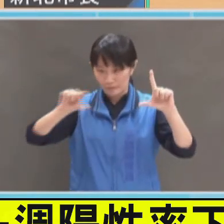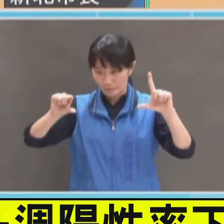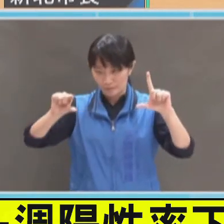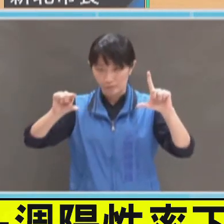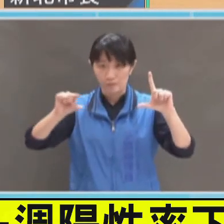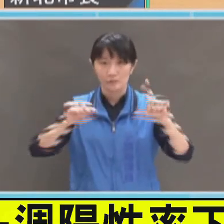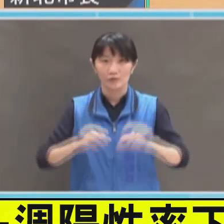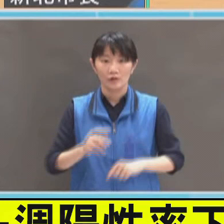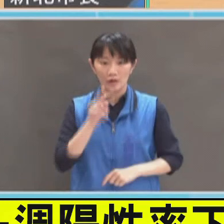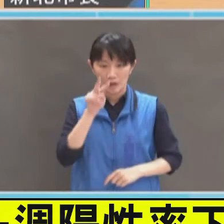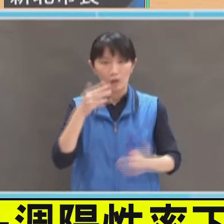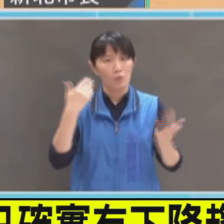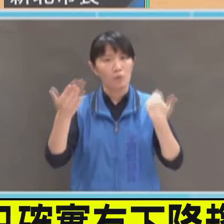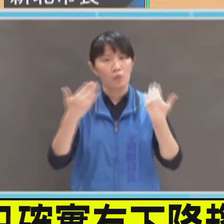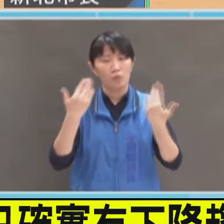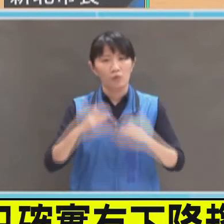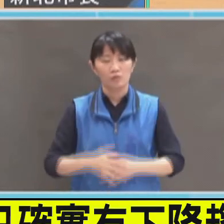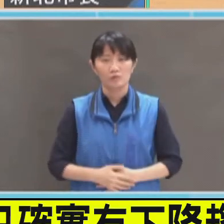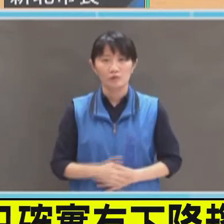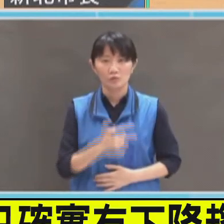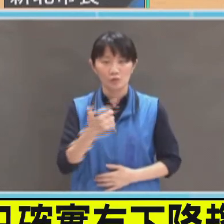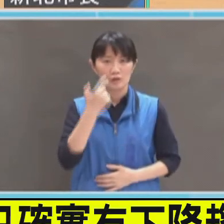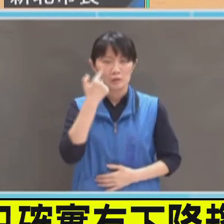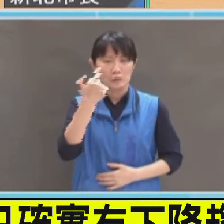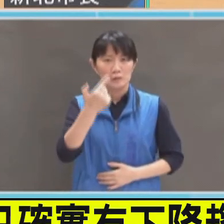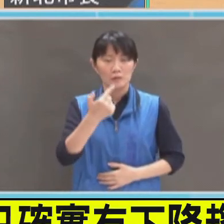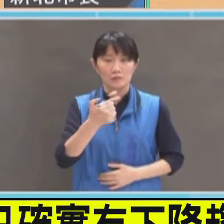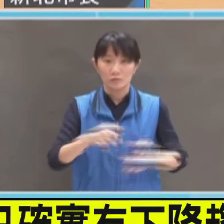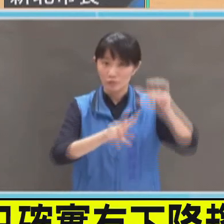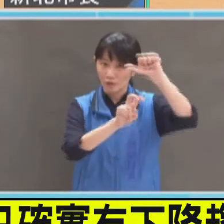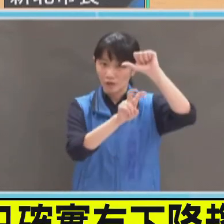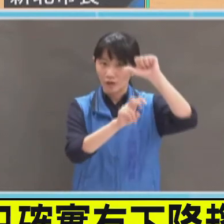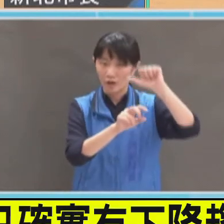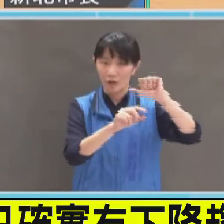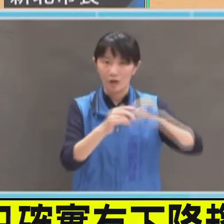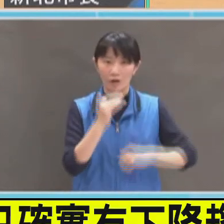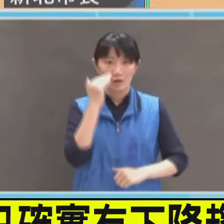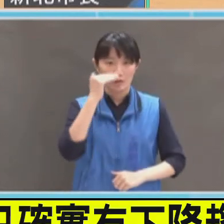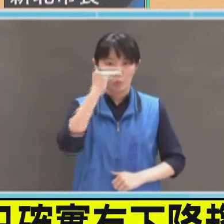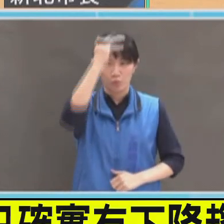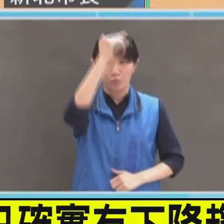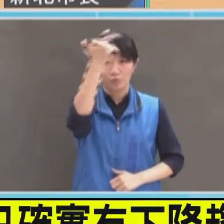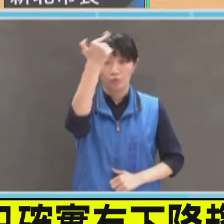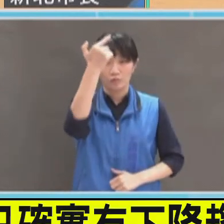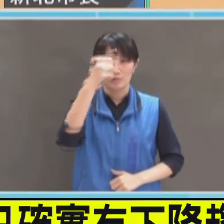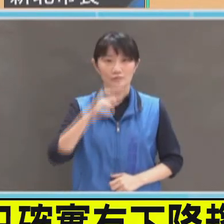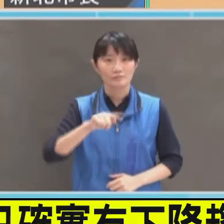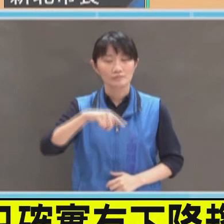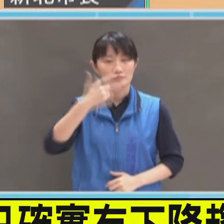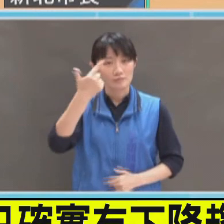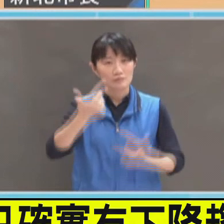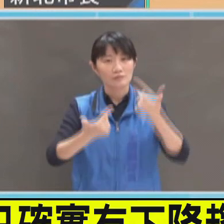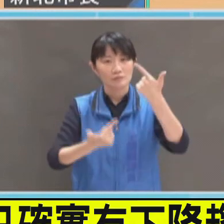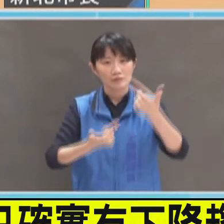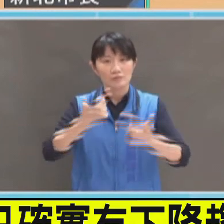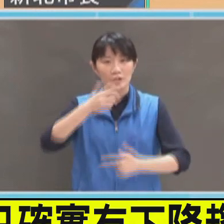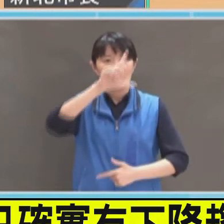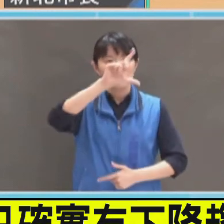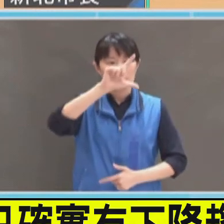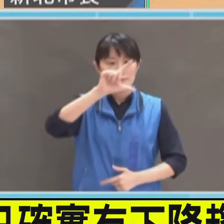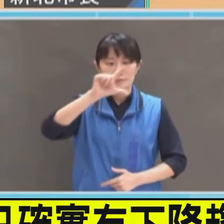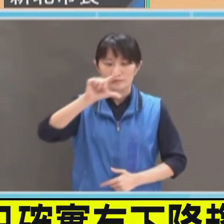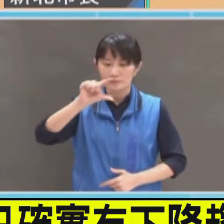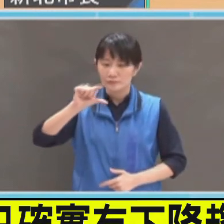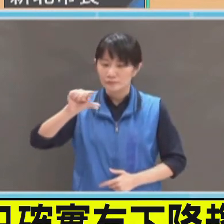状图非常的清楚。我们最高峰就在五月二十二号那一周，那下来就慢慢的逐渐往下